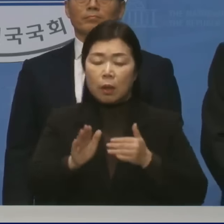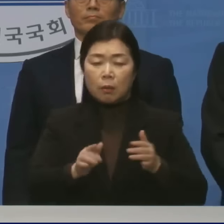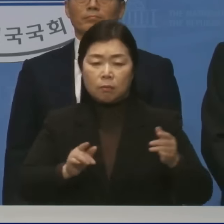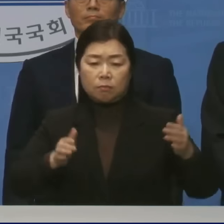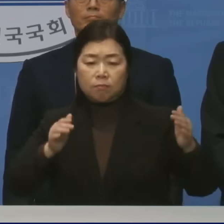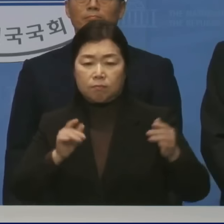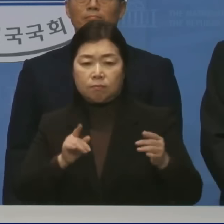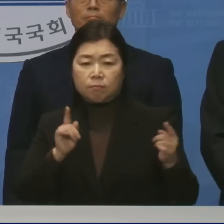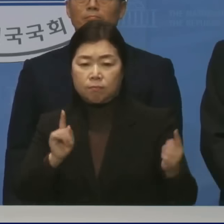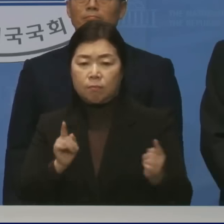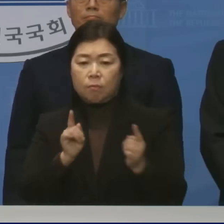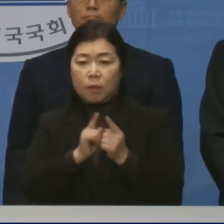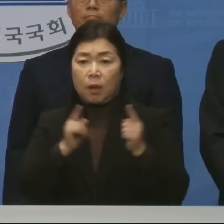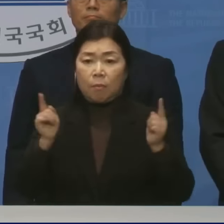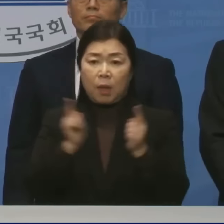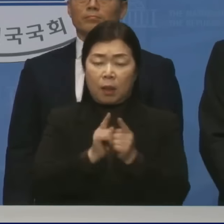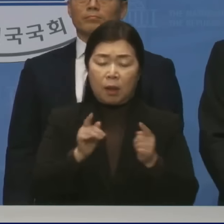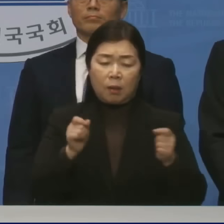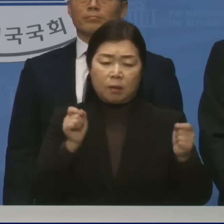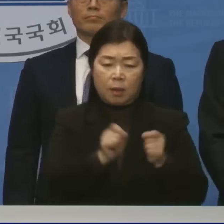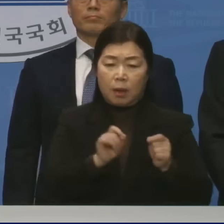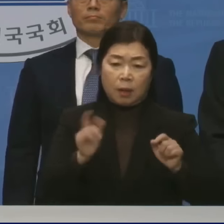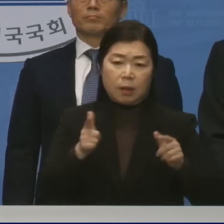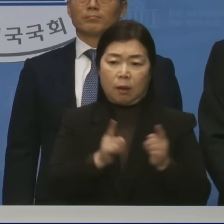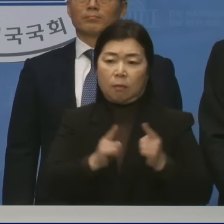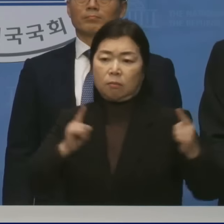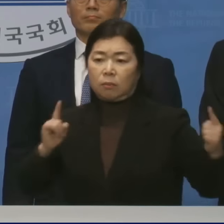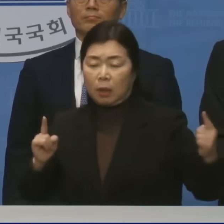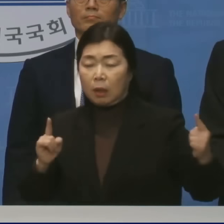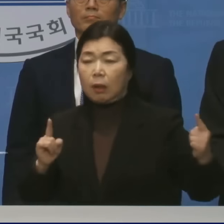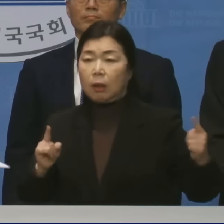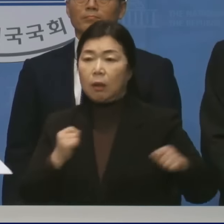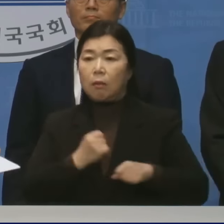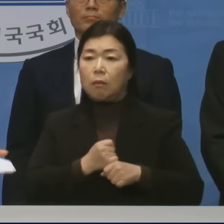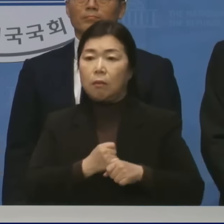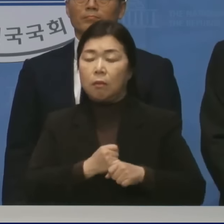두어 만나지도 않아 근황을 몰랐고